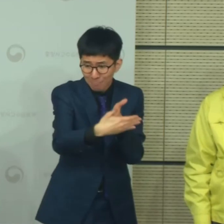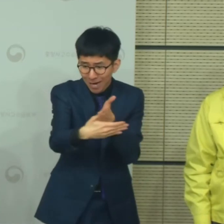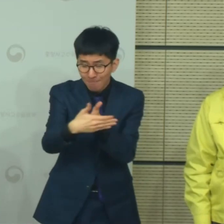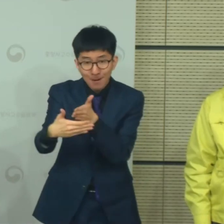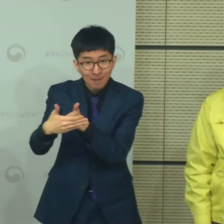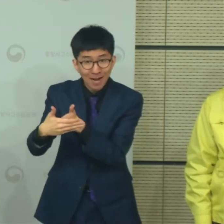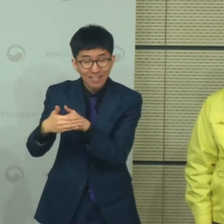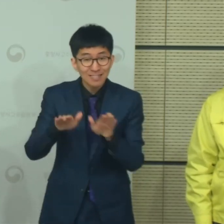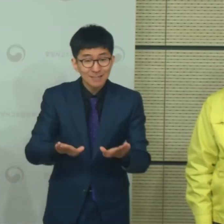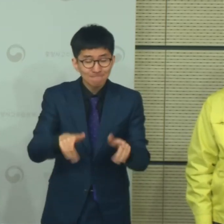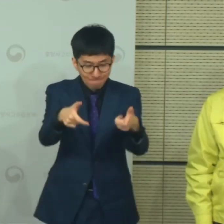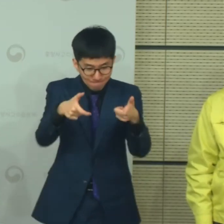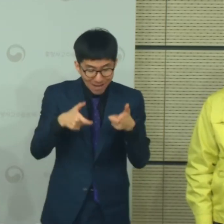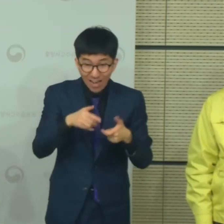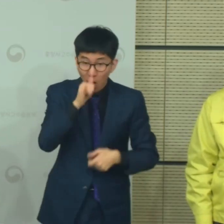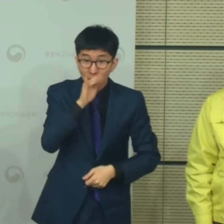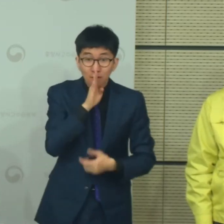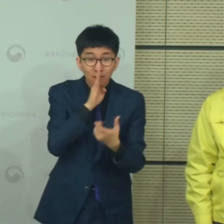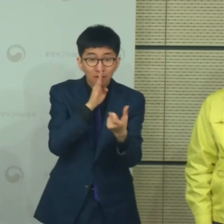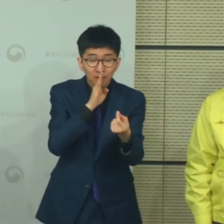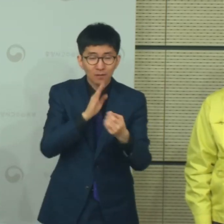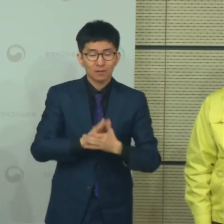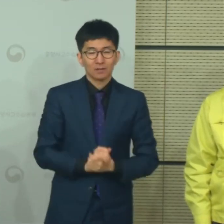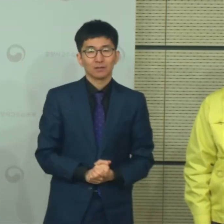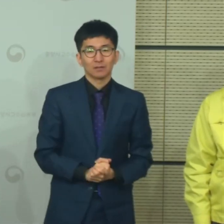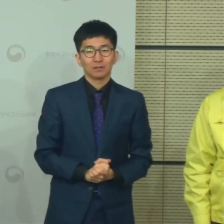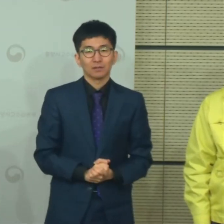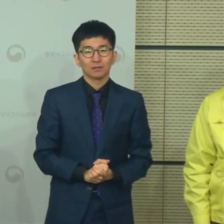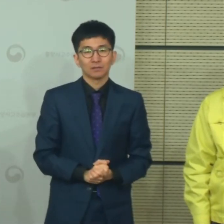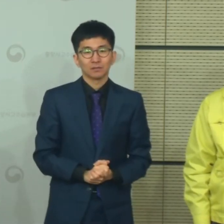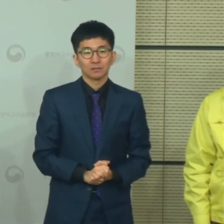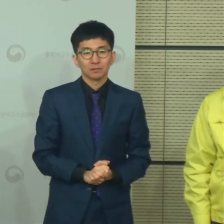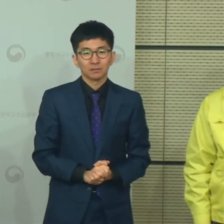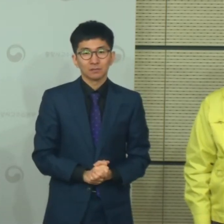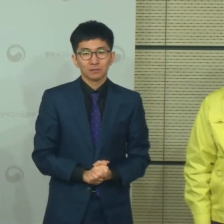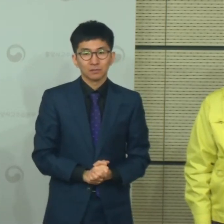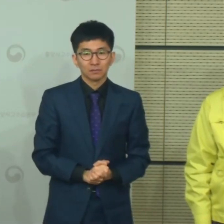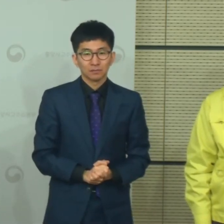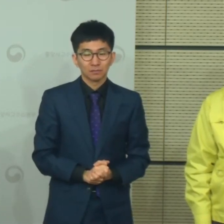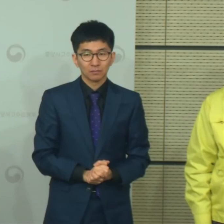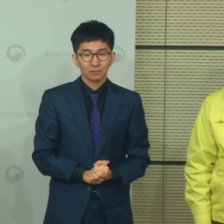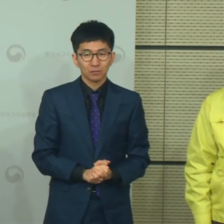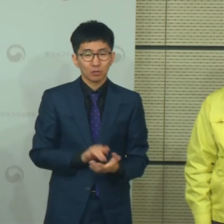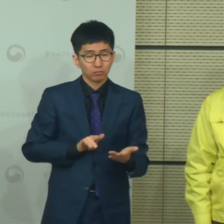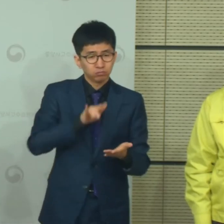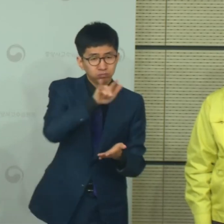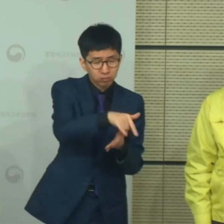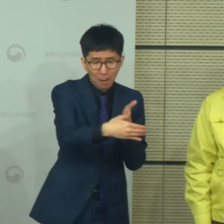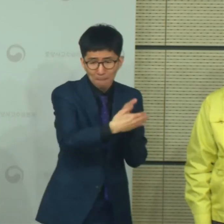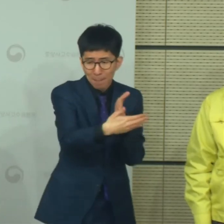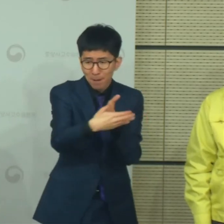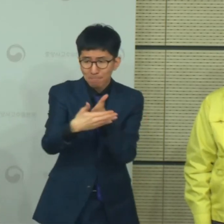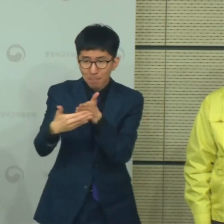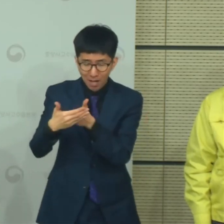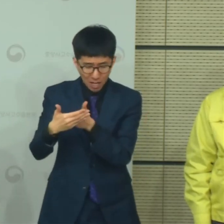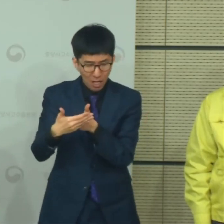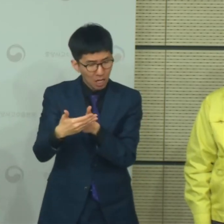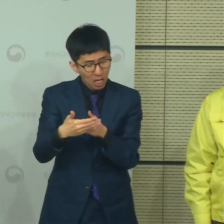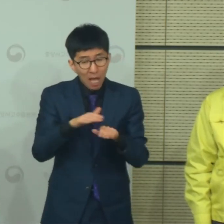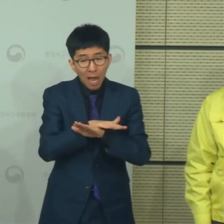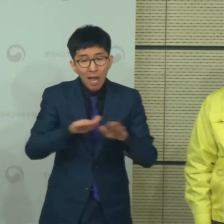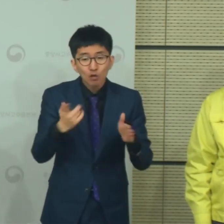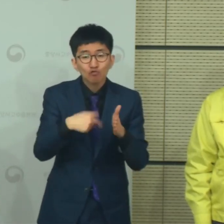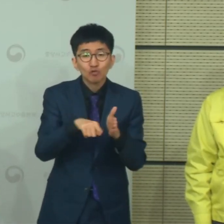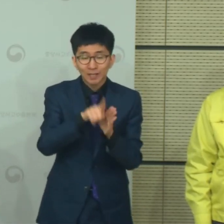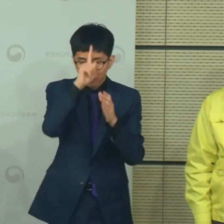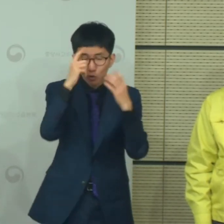그 한국민들에 대한 입국 제한과 관련된 이런 추가적인 조치에 대해서 정부가 어떤 노력을